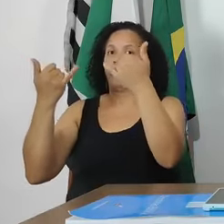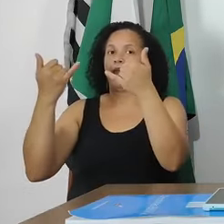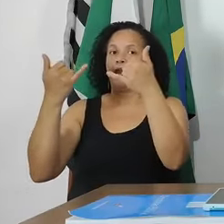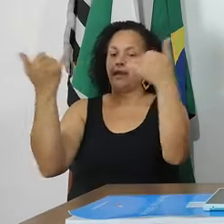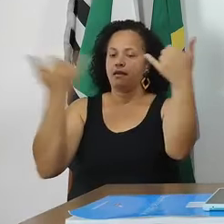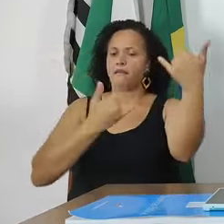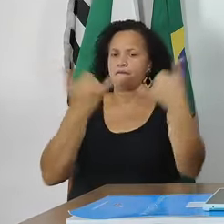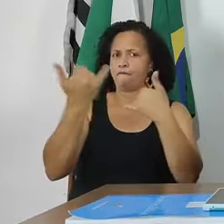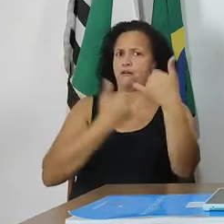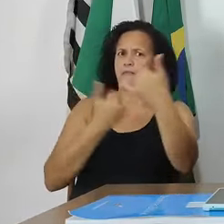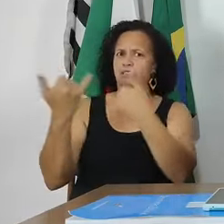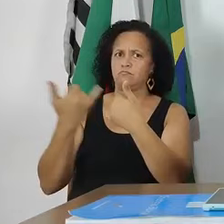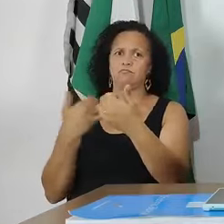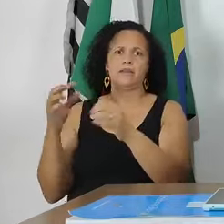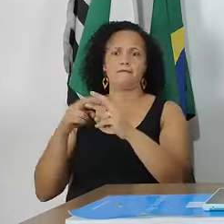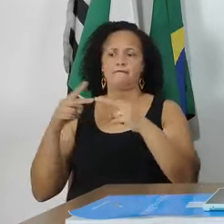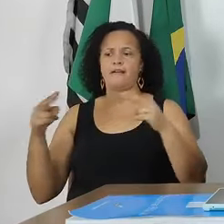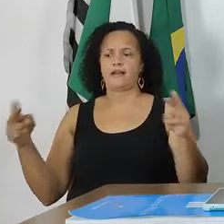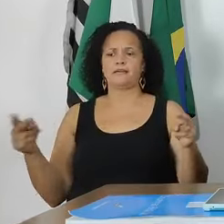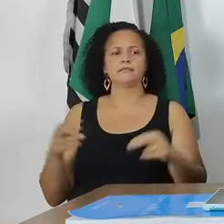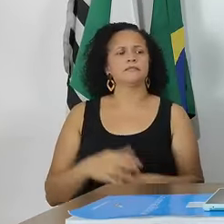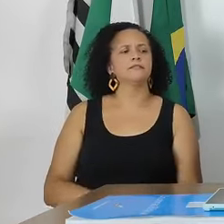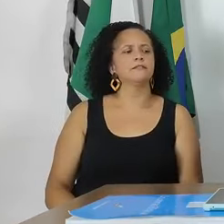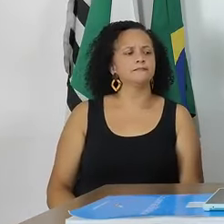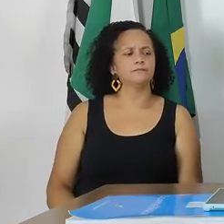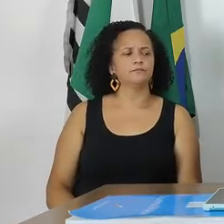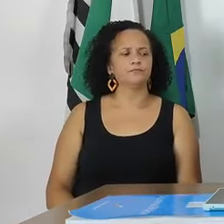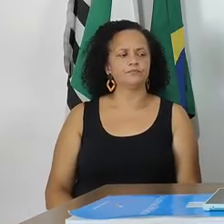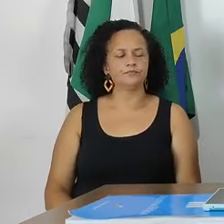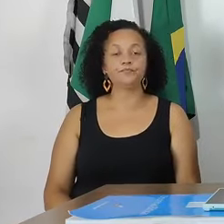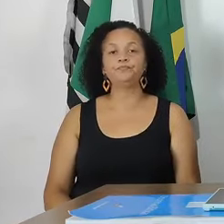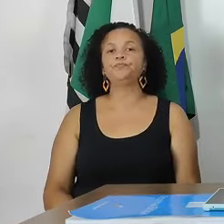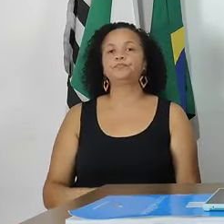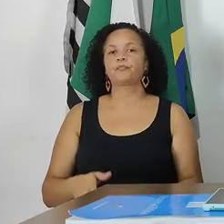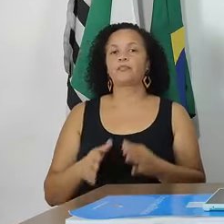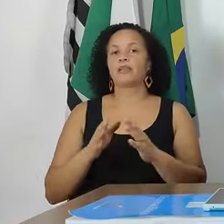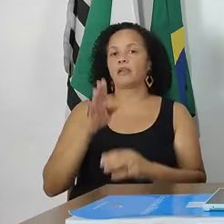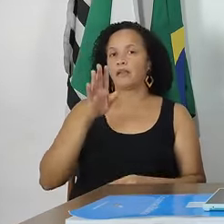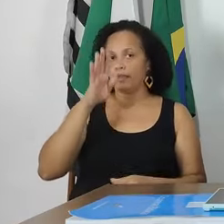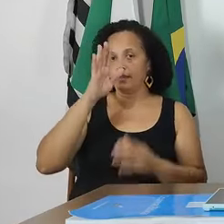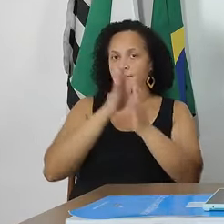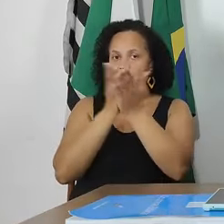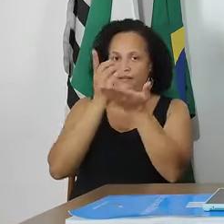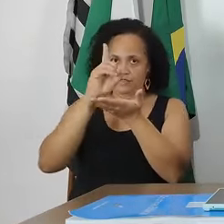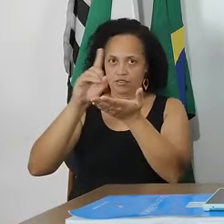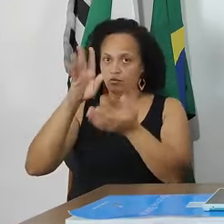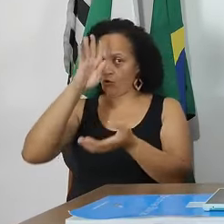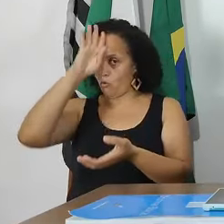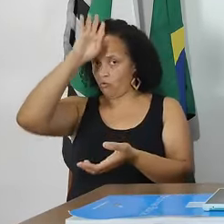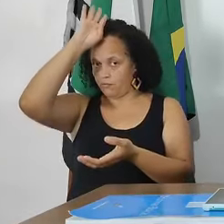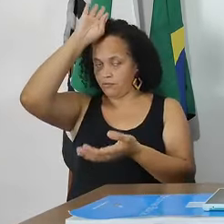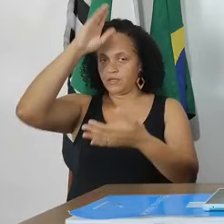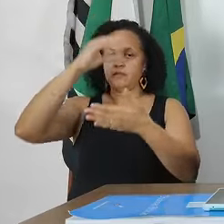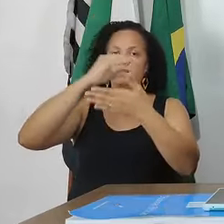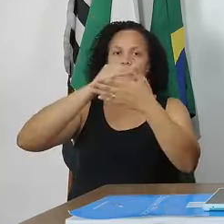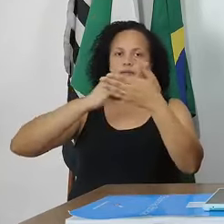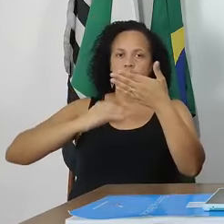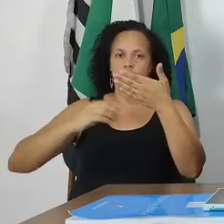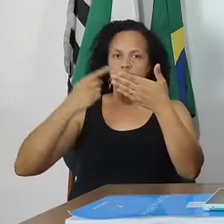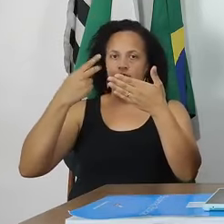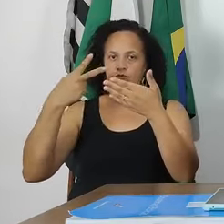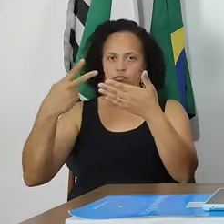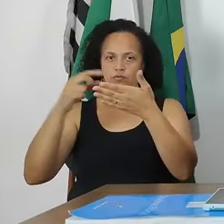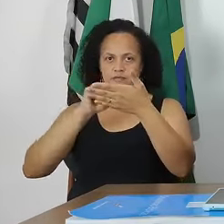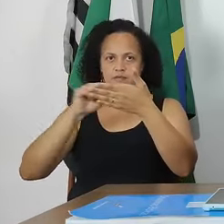Romanos 12:2 fala: não vos conformeis com este mundo, mas sedes